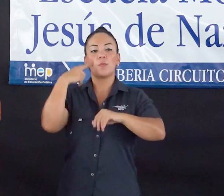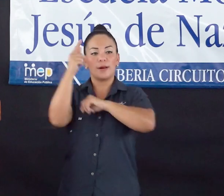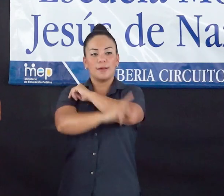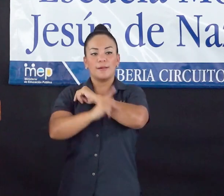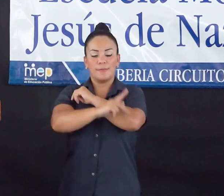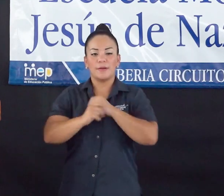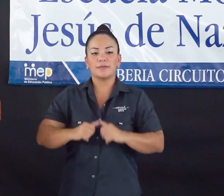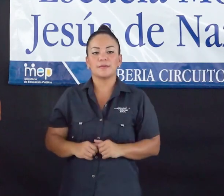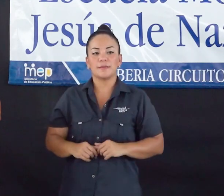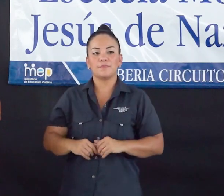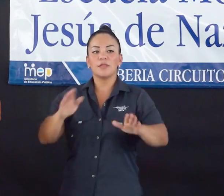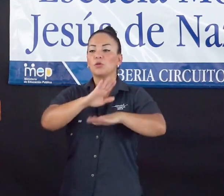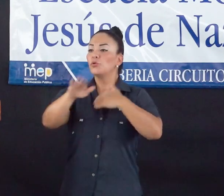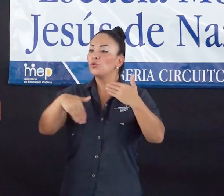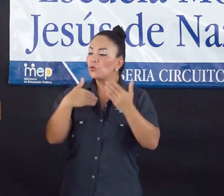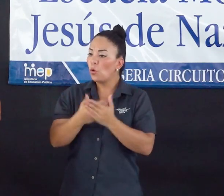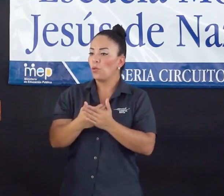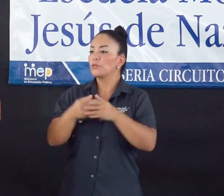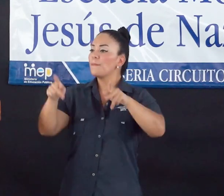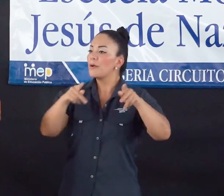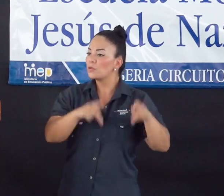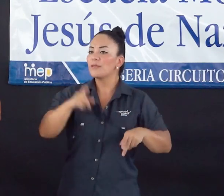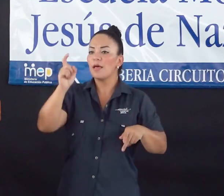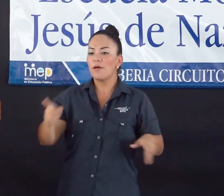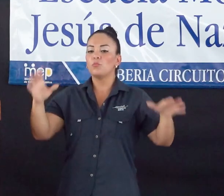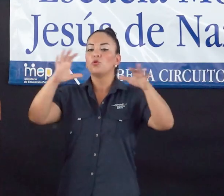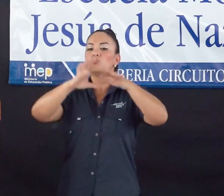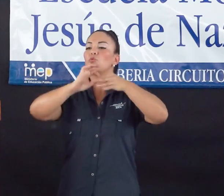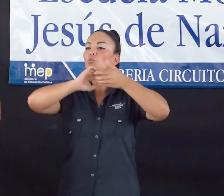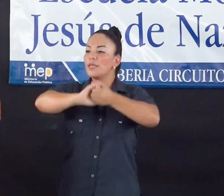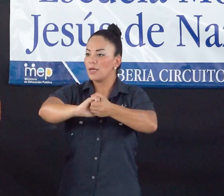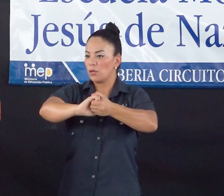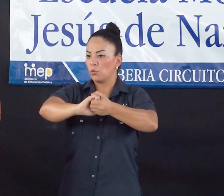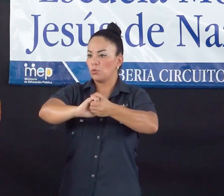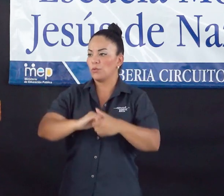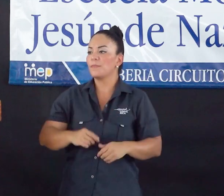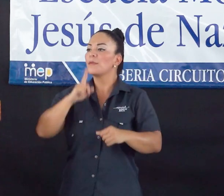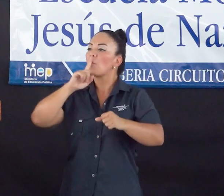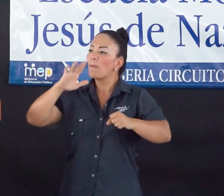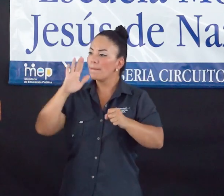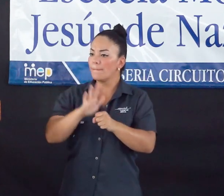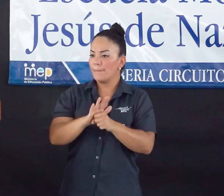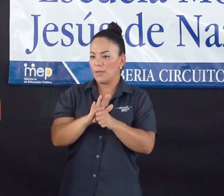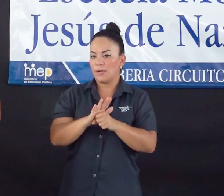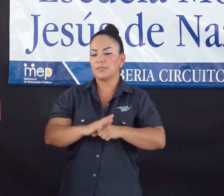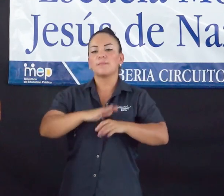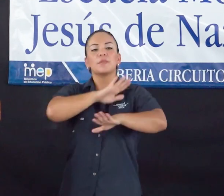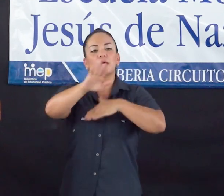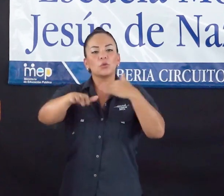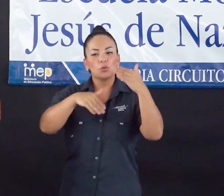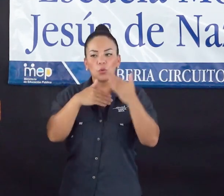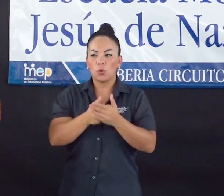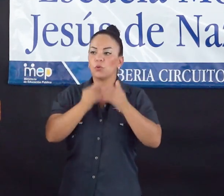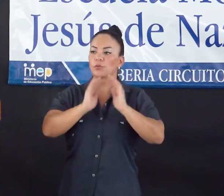país. Todas y todos tenemos que unirnos para cumplirles a todos